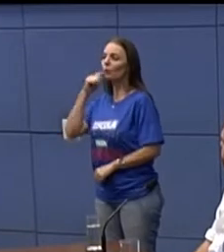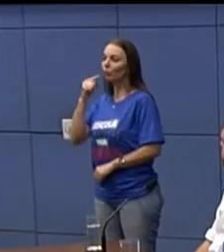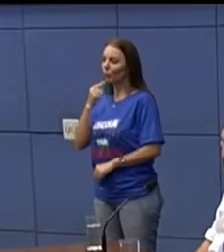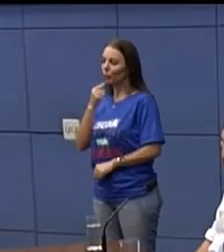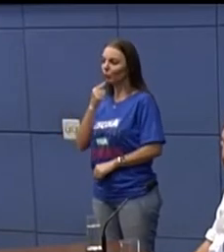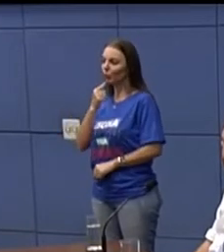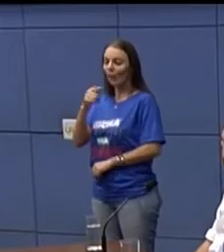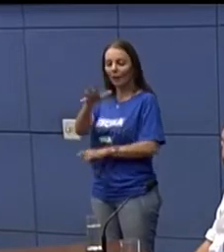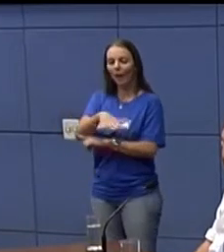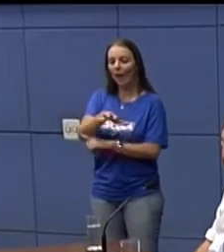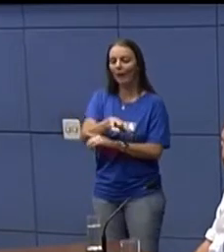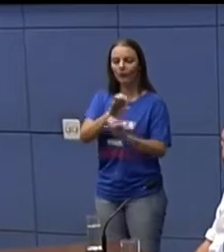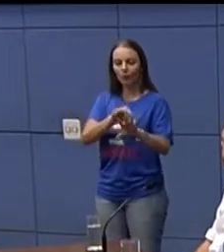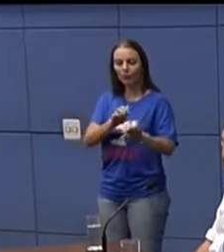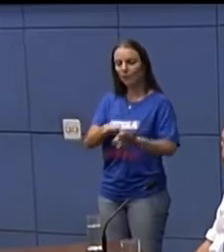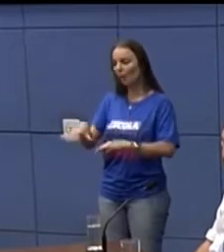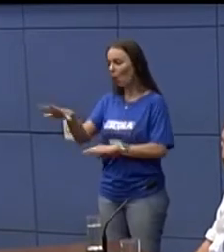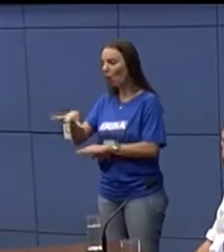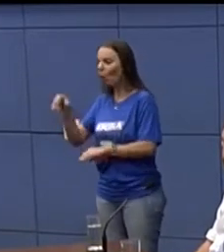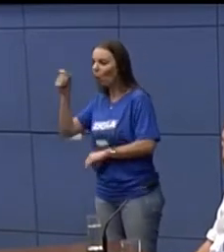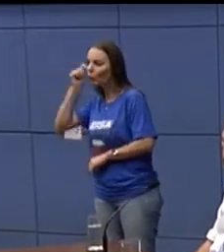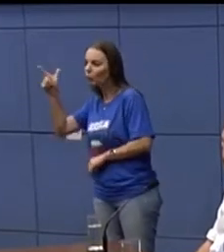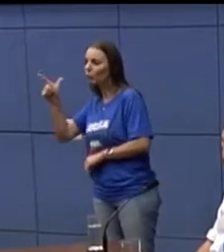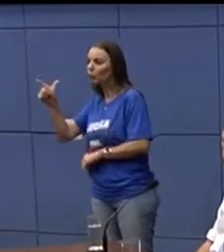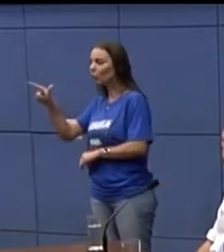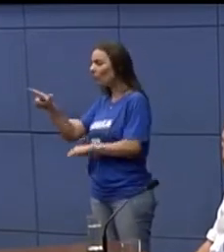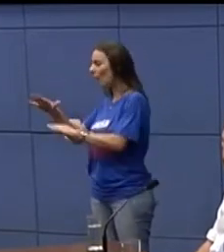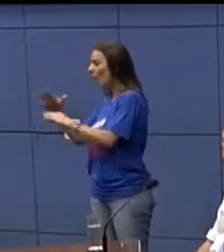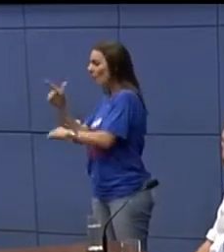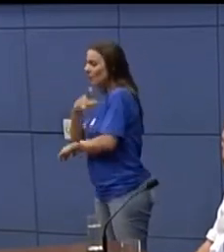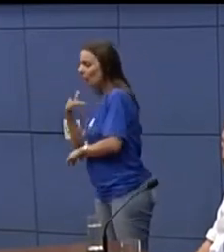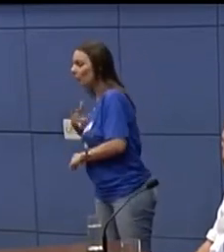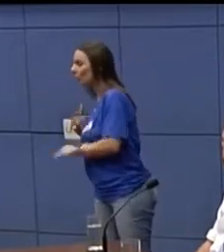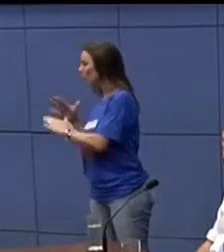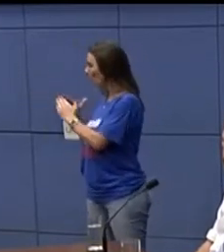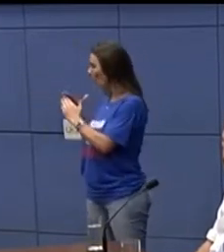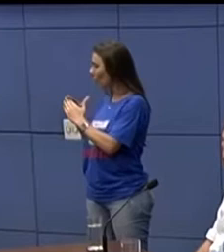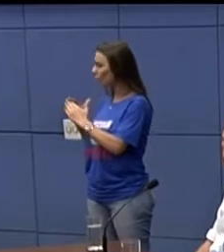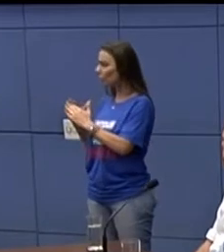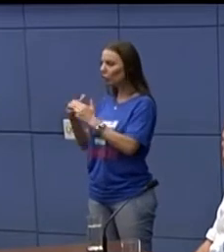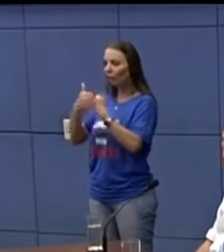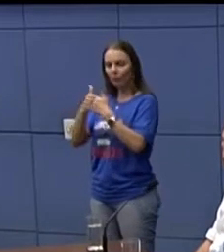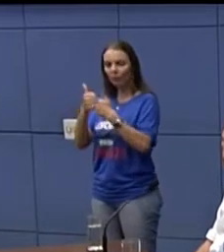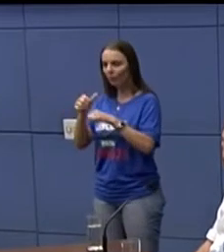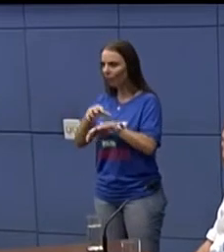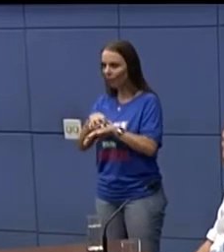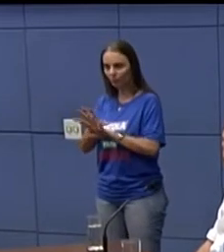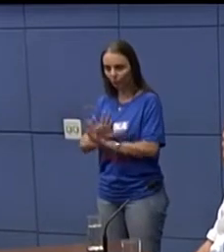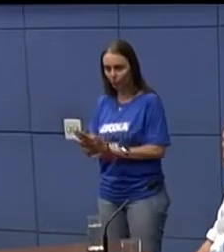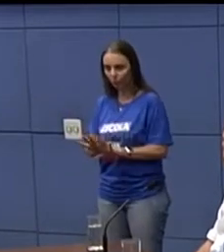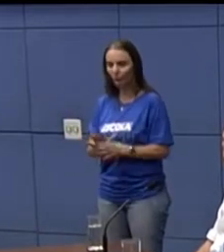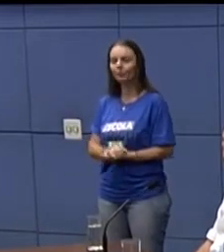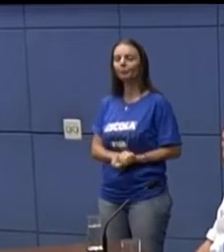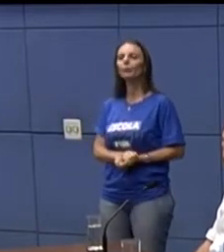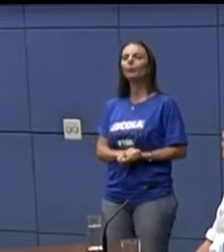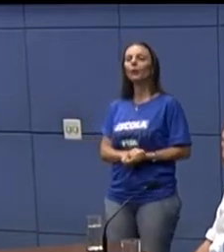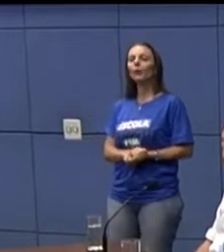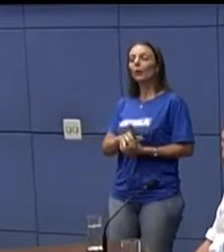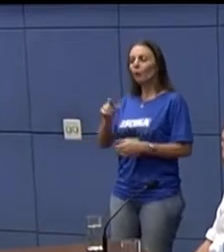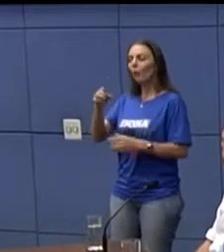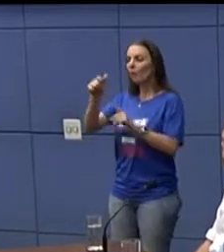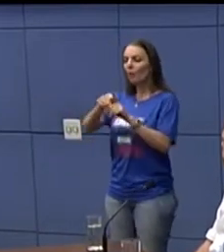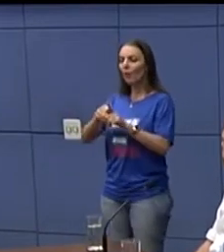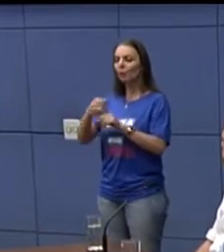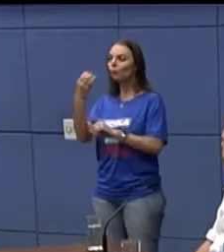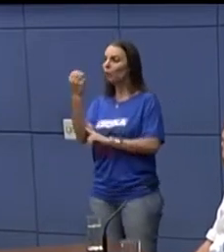de educação, cultura, saúde, moradia, esportes e transporte. Foi no mês de outubro